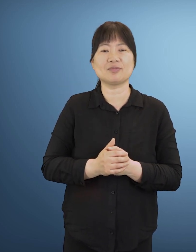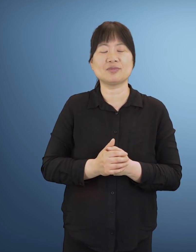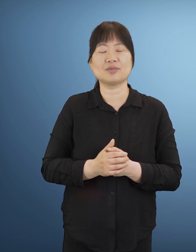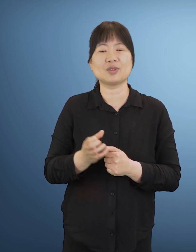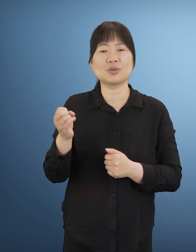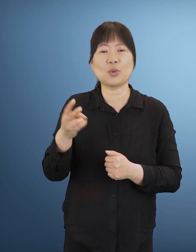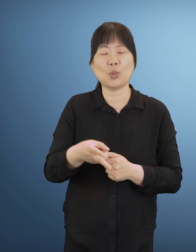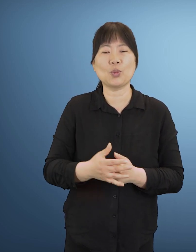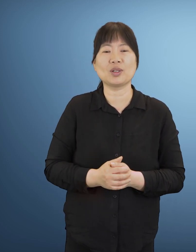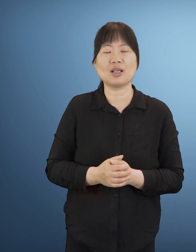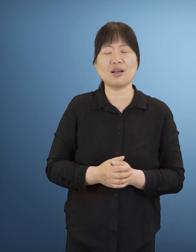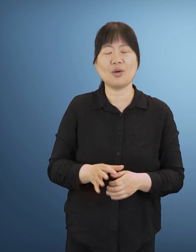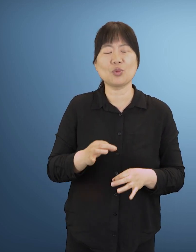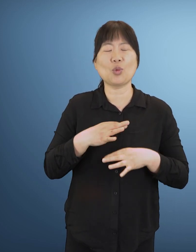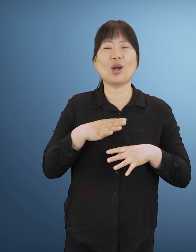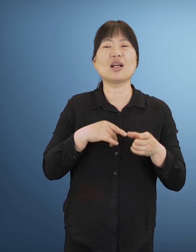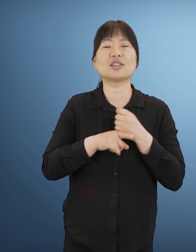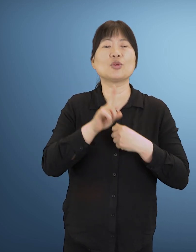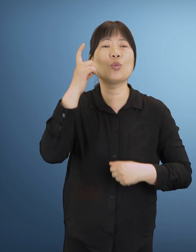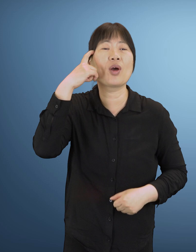그 놀라움의 근거는